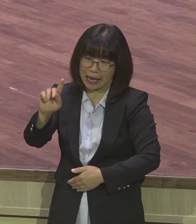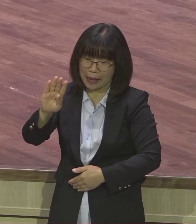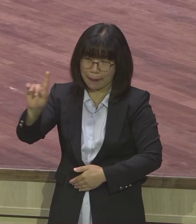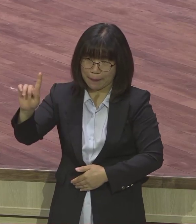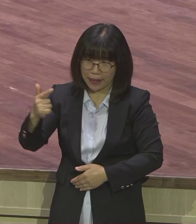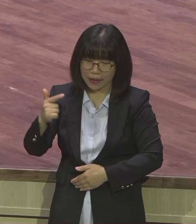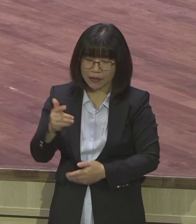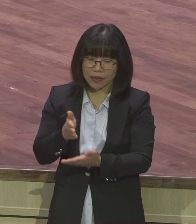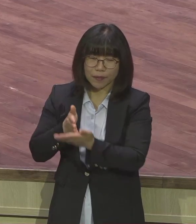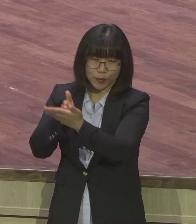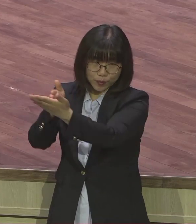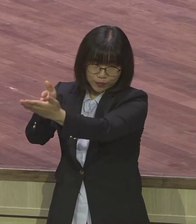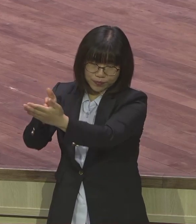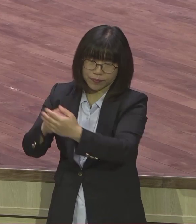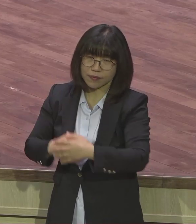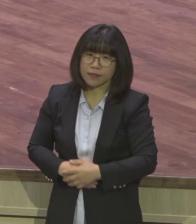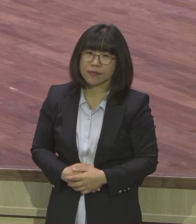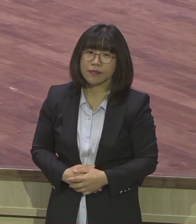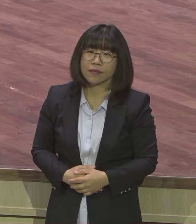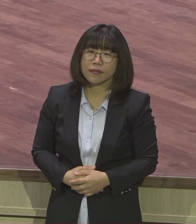거요.